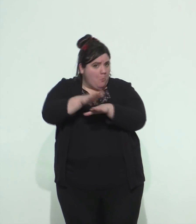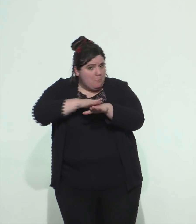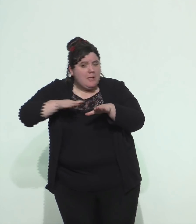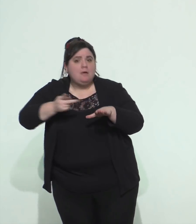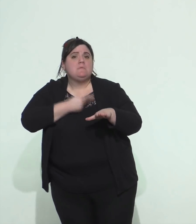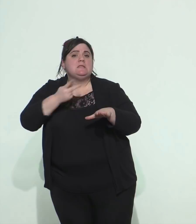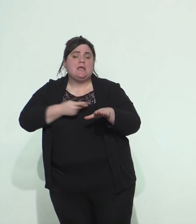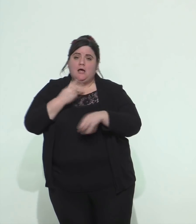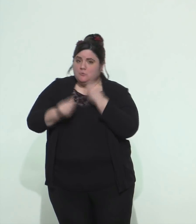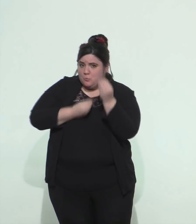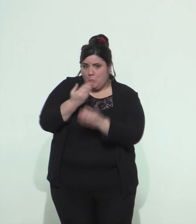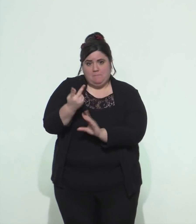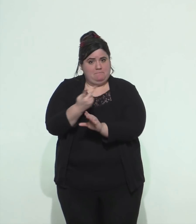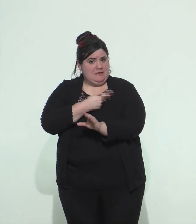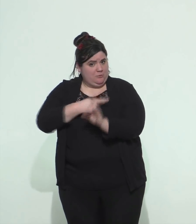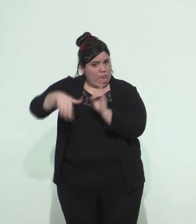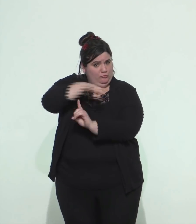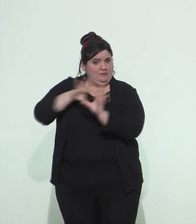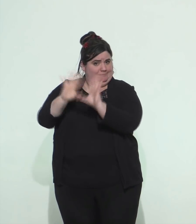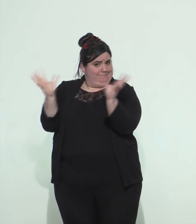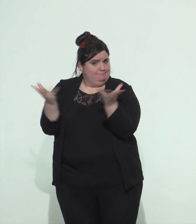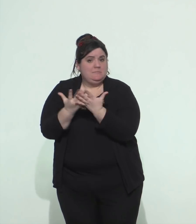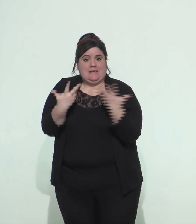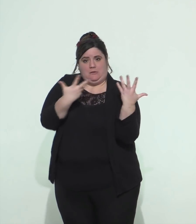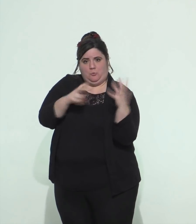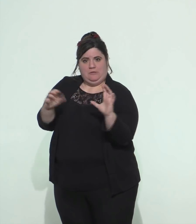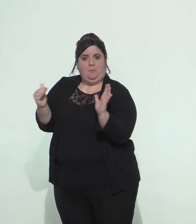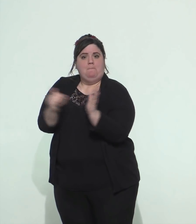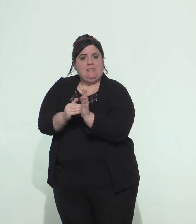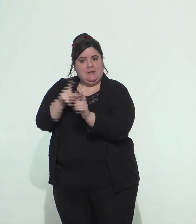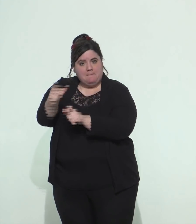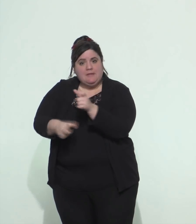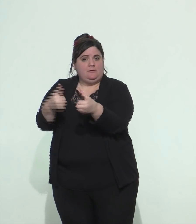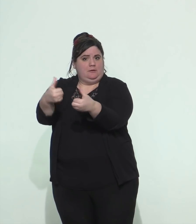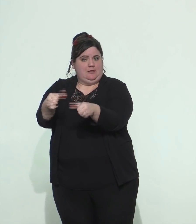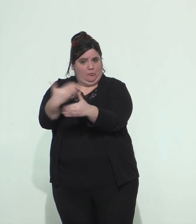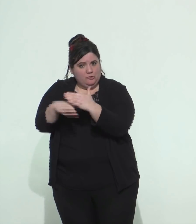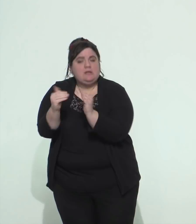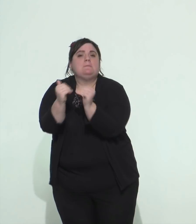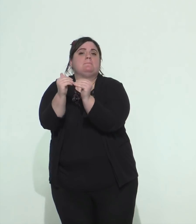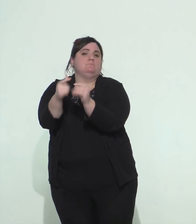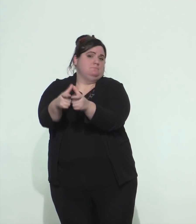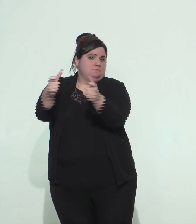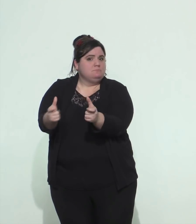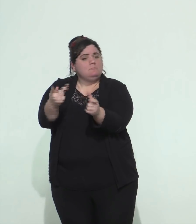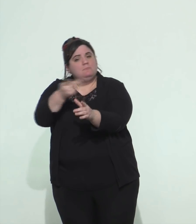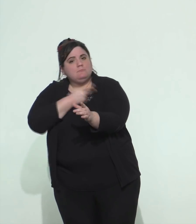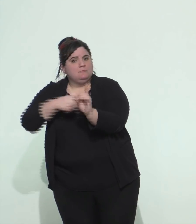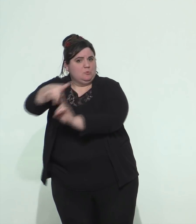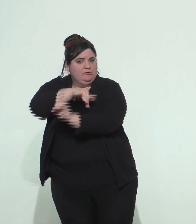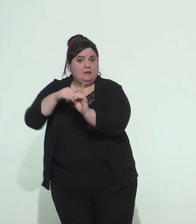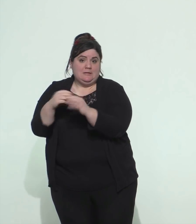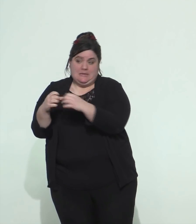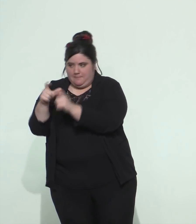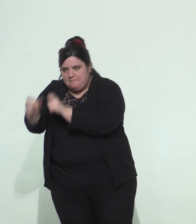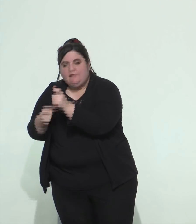médical et du médico-social, pour plus de 800 000 résidents et autant de personnes qui sont en situation de handicap.